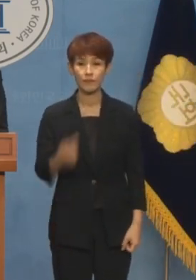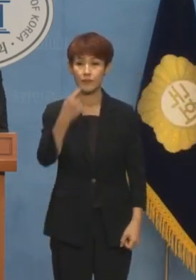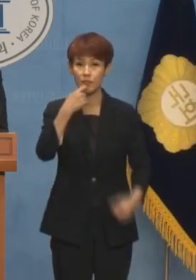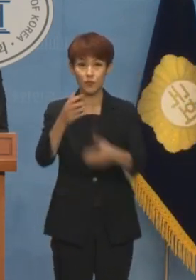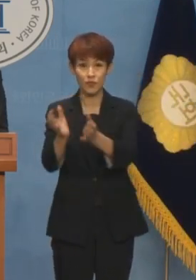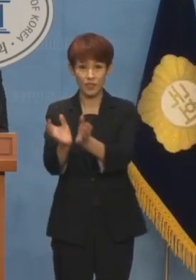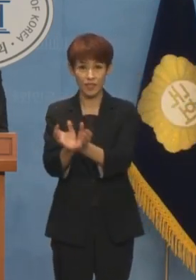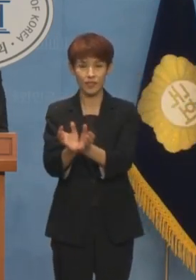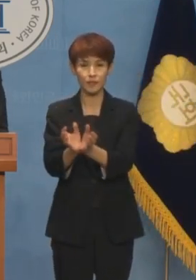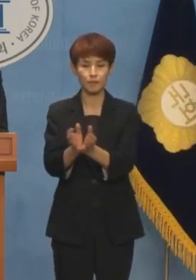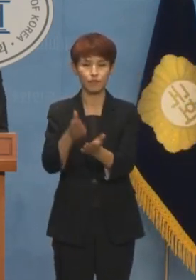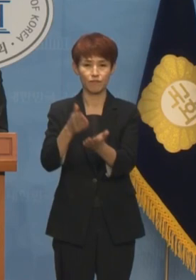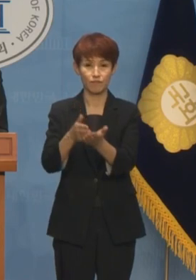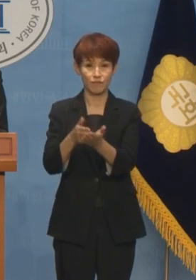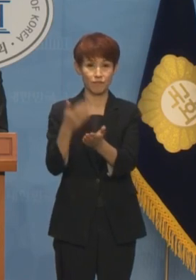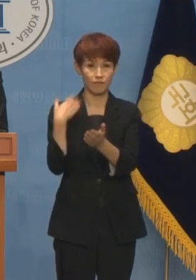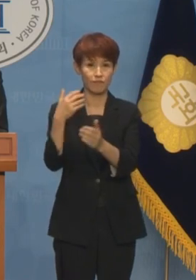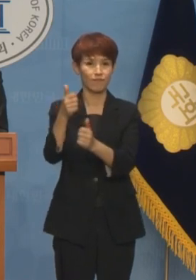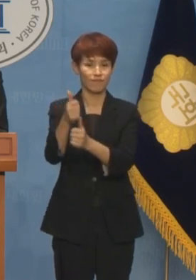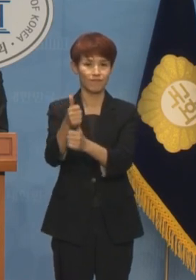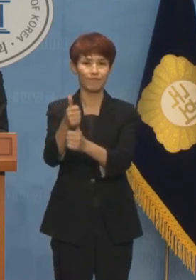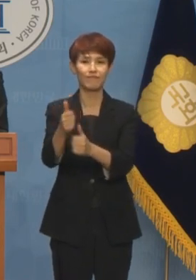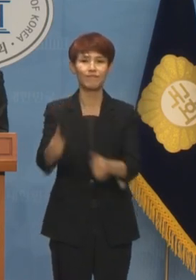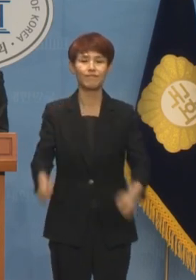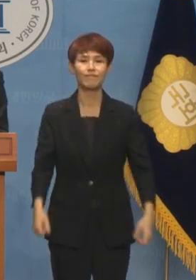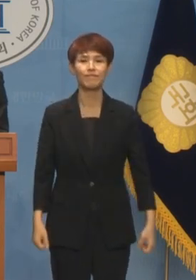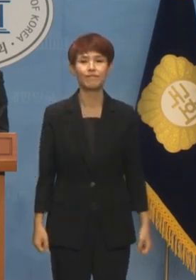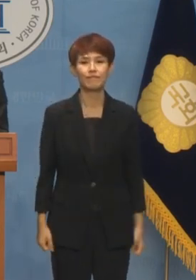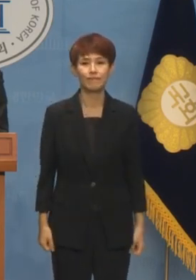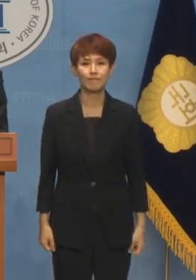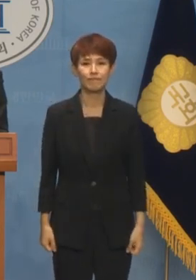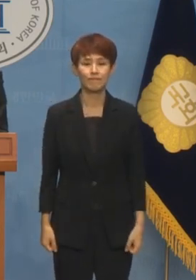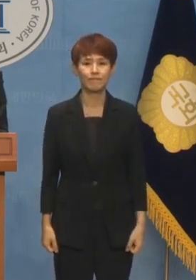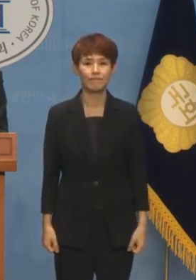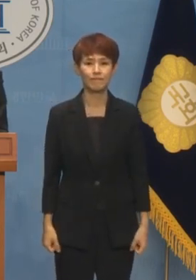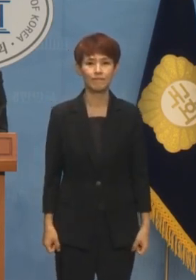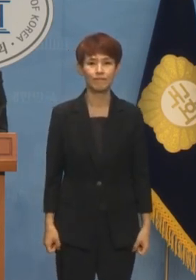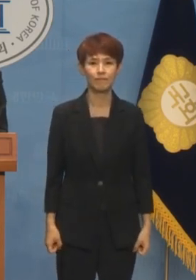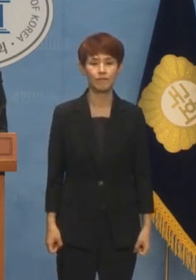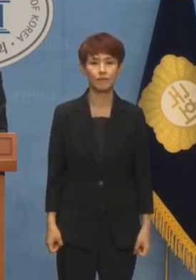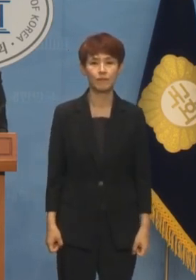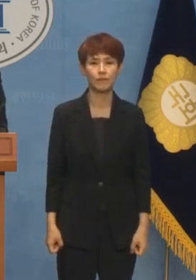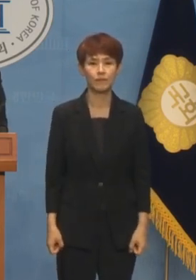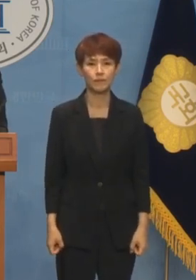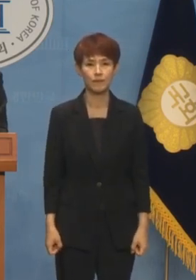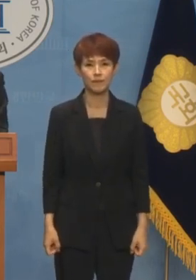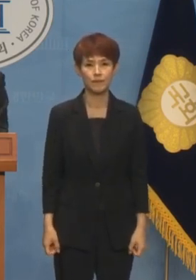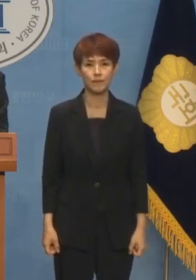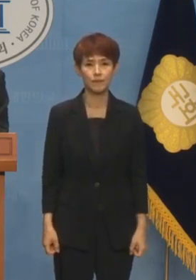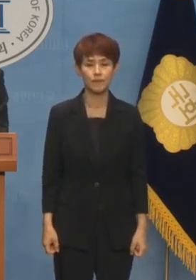더불어민주당 상근 부대변인 선다윗입니다. 논평을 낭독하겠습니다.